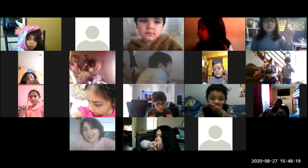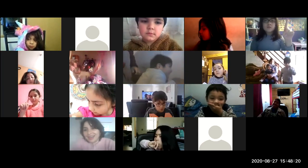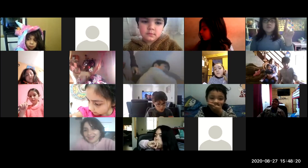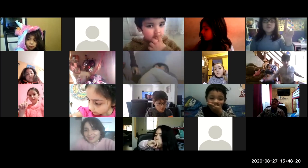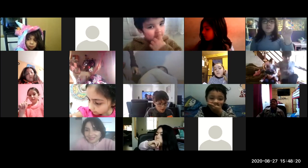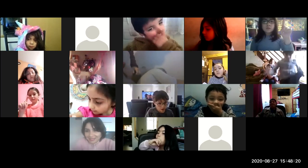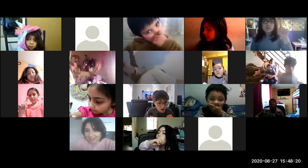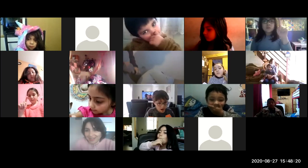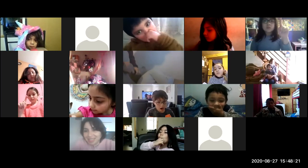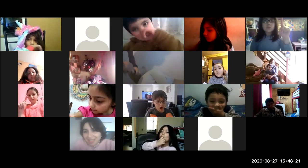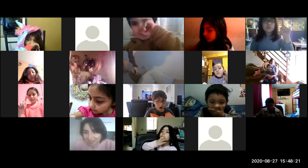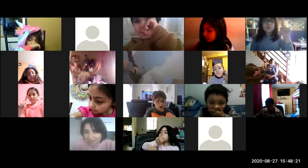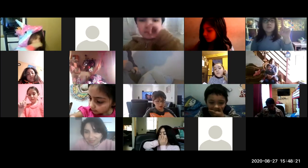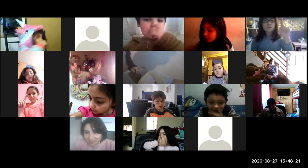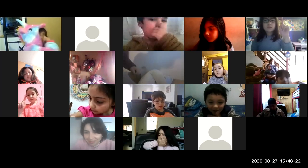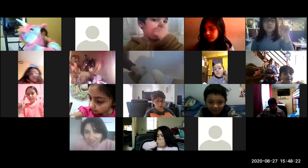¡Ay, Ángel! ¡Ya ahora sí!